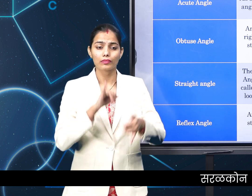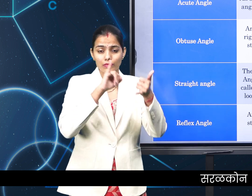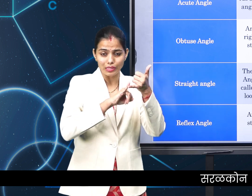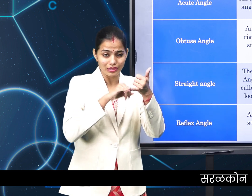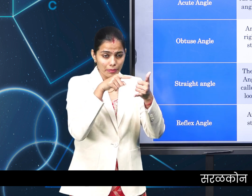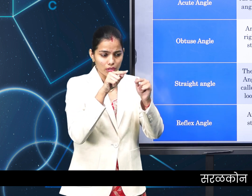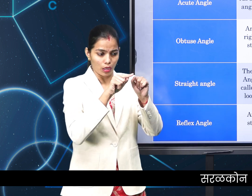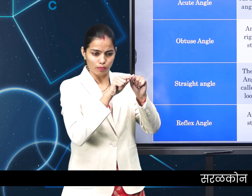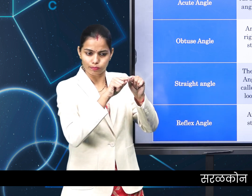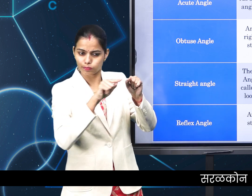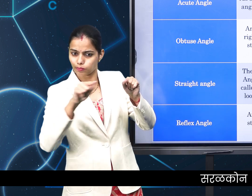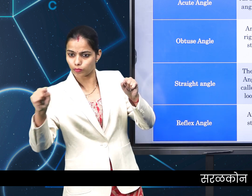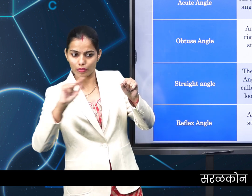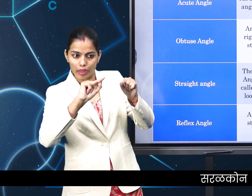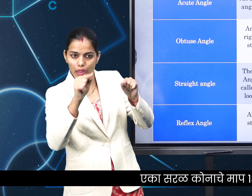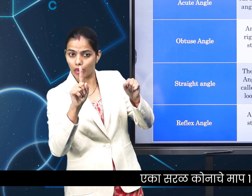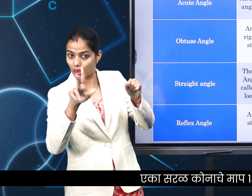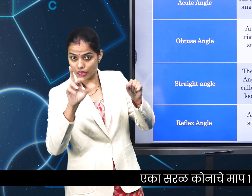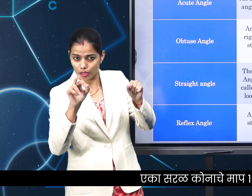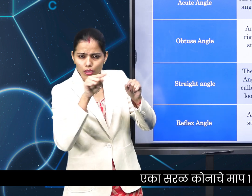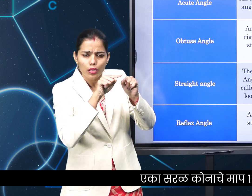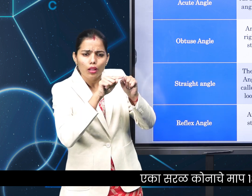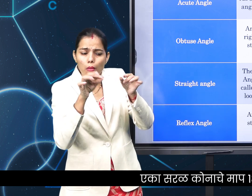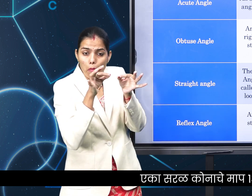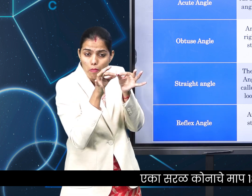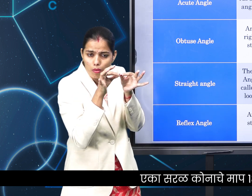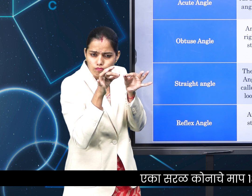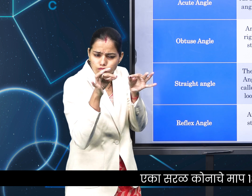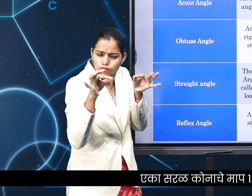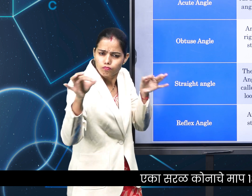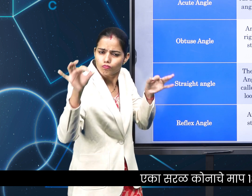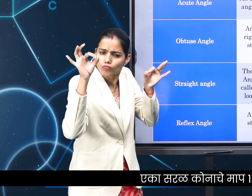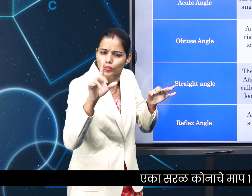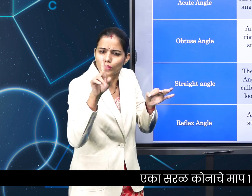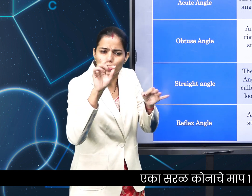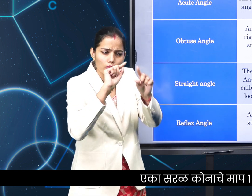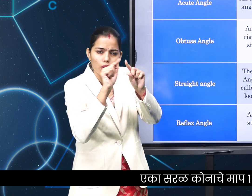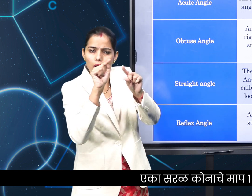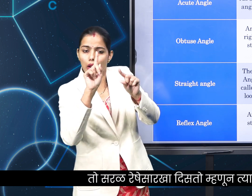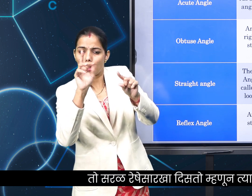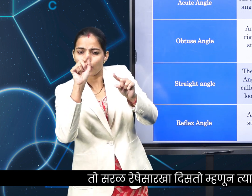सरळ कोन, एका सरळ कोनाचे माप 180 अंश आहे. तो